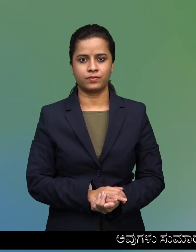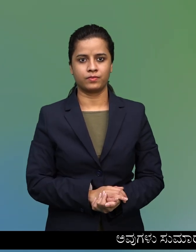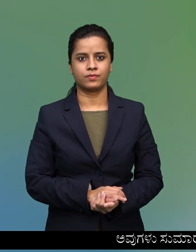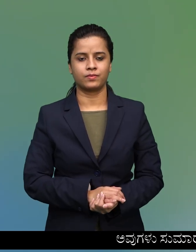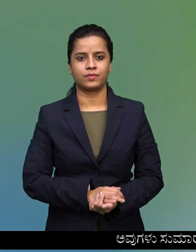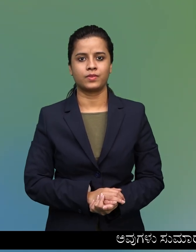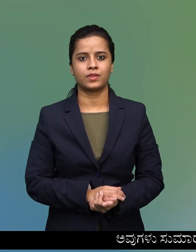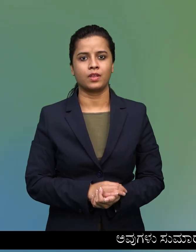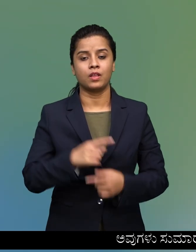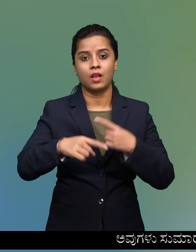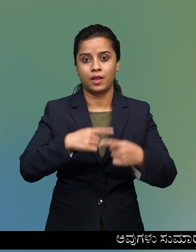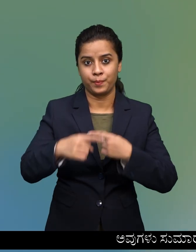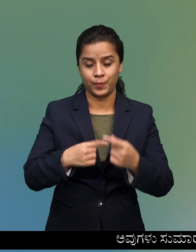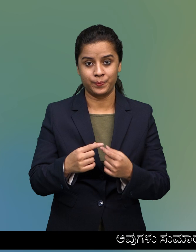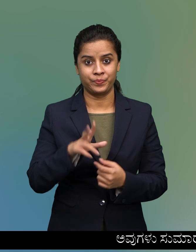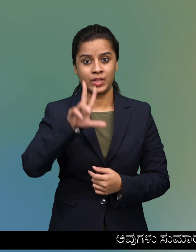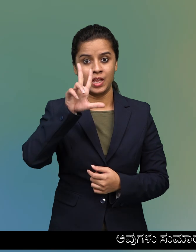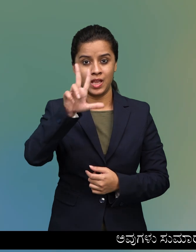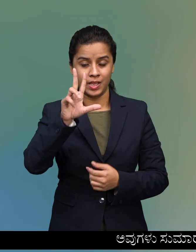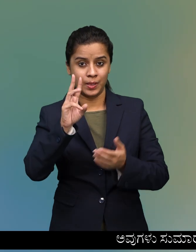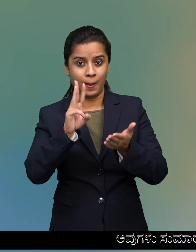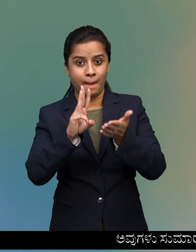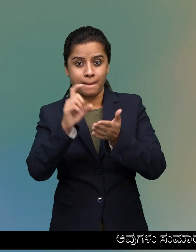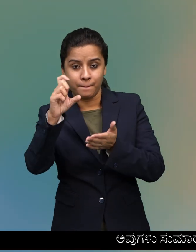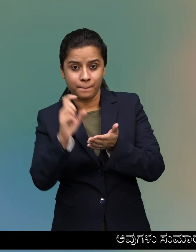ಅವುಗಳು ಸುಮಾರು 8 mm ವ್ಯಾಸವನ್ನು ಹೊಂದಿರುತ್ತವೆ.